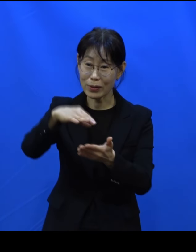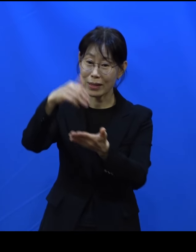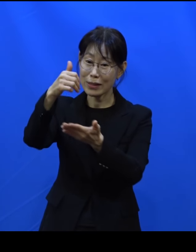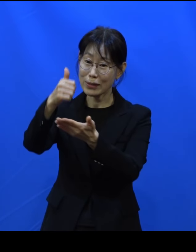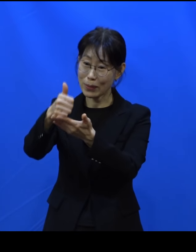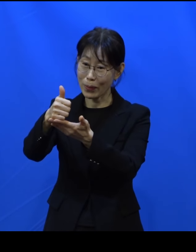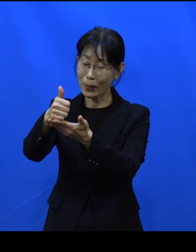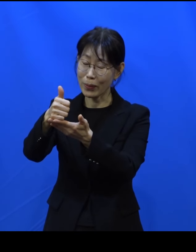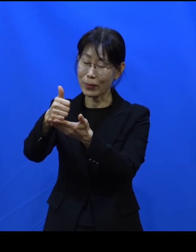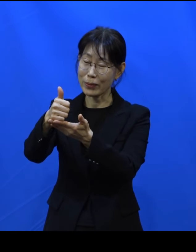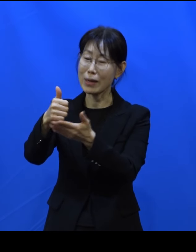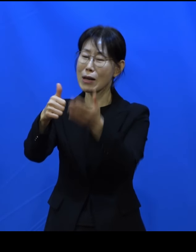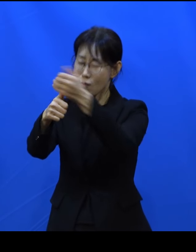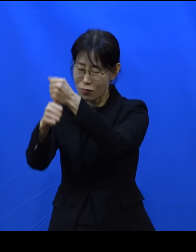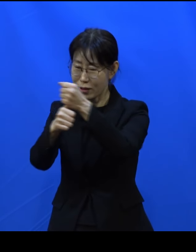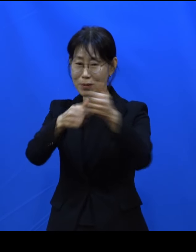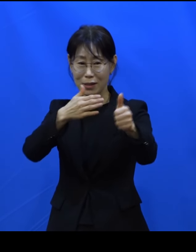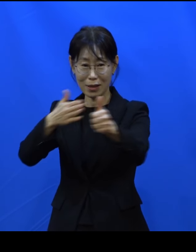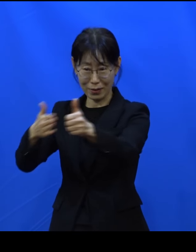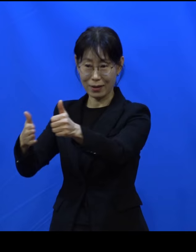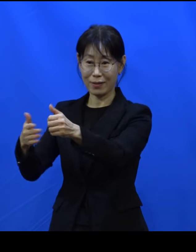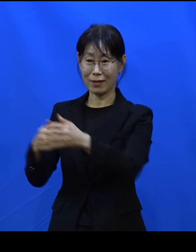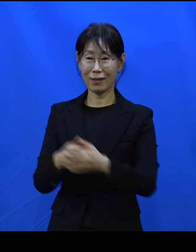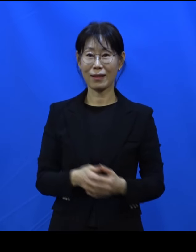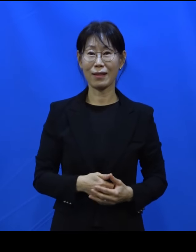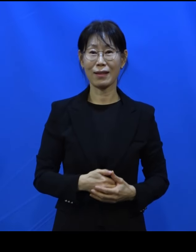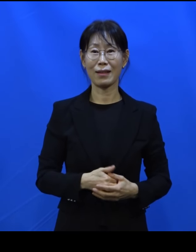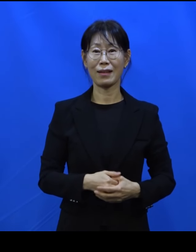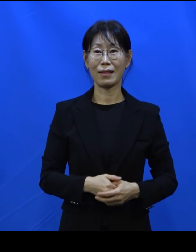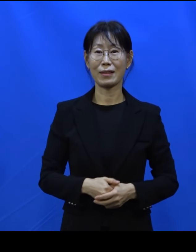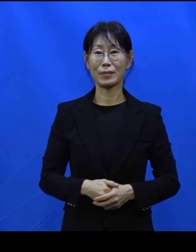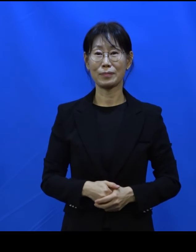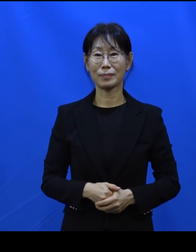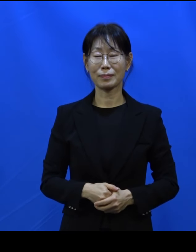그리스도를 놓치면 모든 것을 놓친 것입니다.